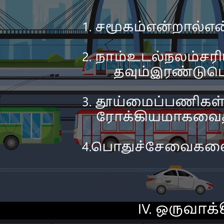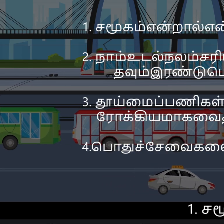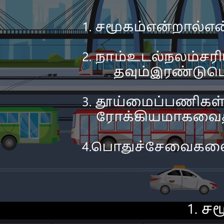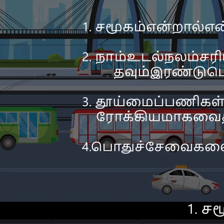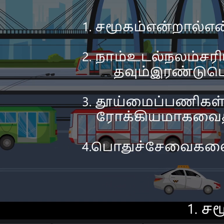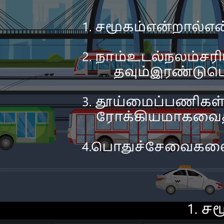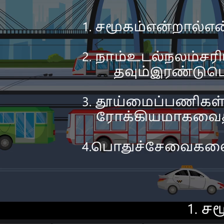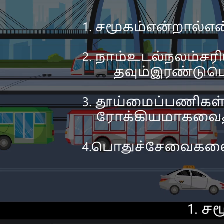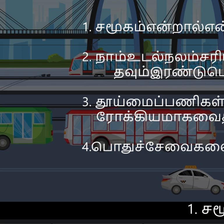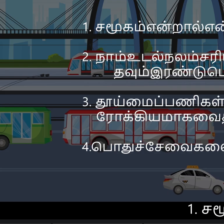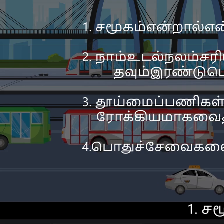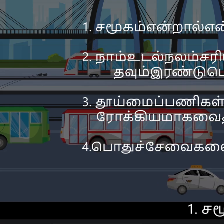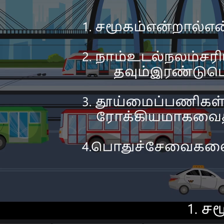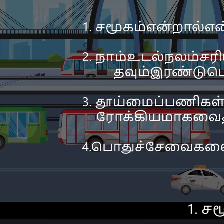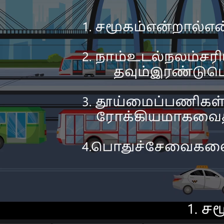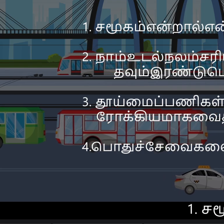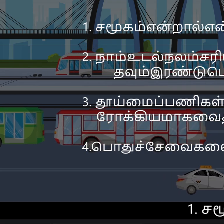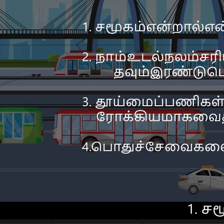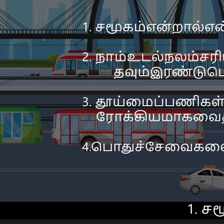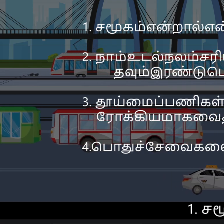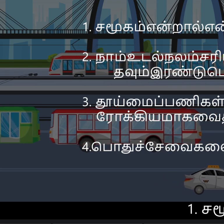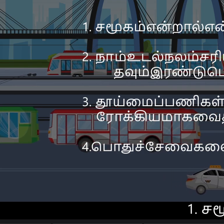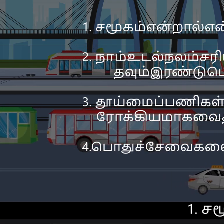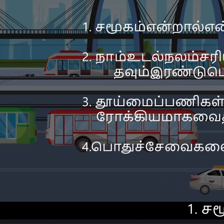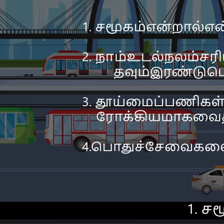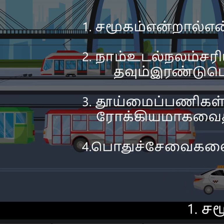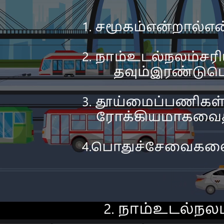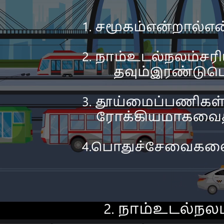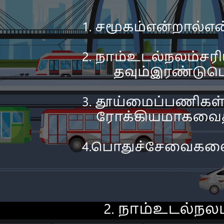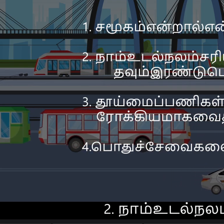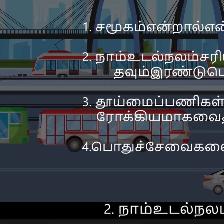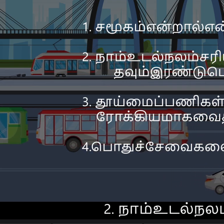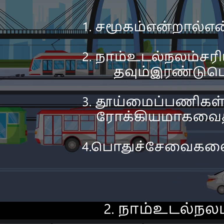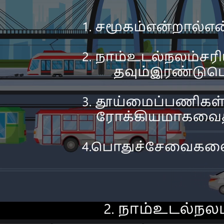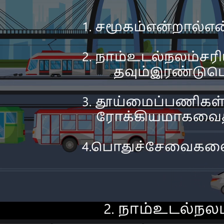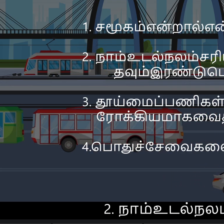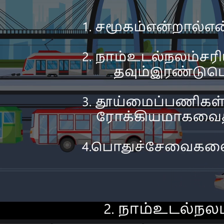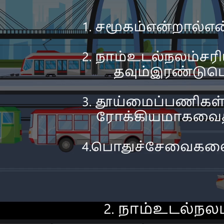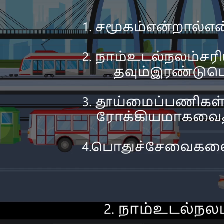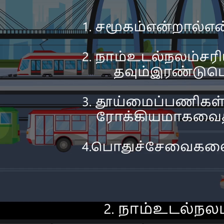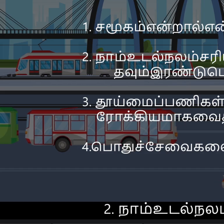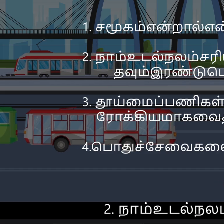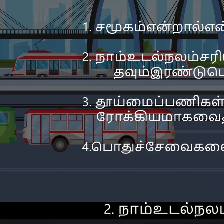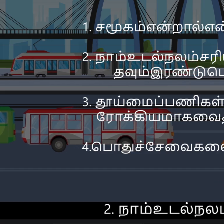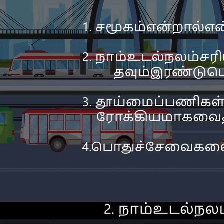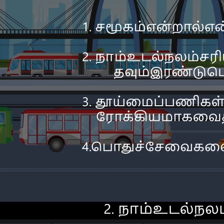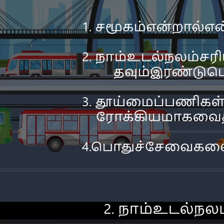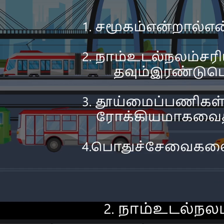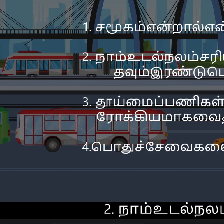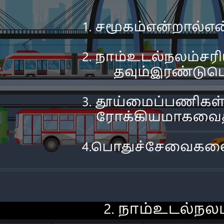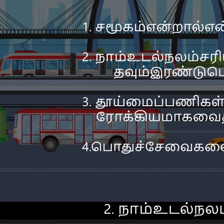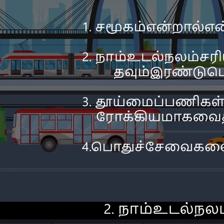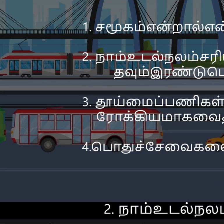அளிக்கவும். கேள்வி 1. சமூகம் என்றால் என்ன? கேள்வி 2.